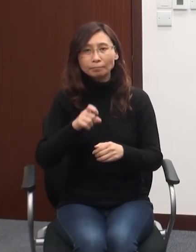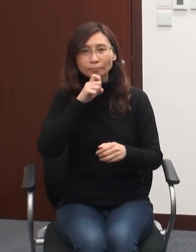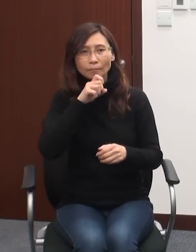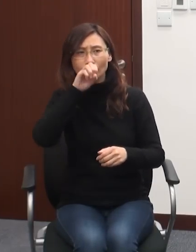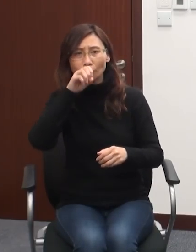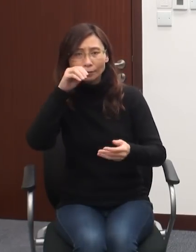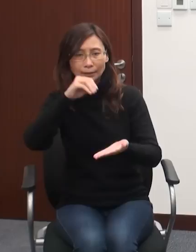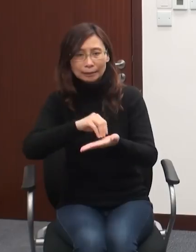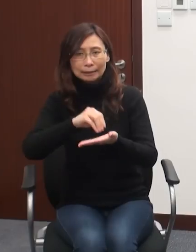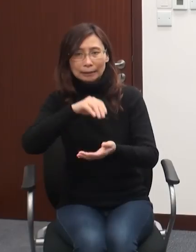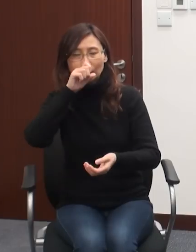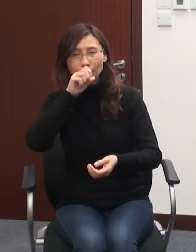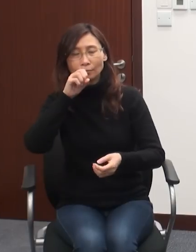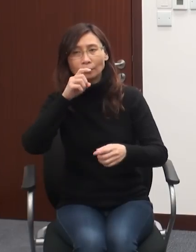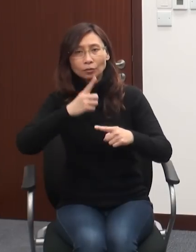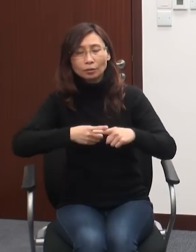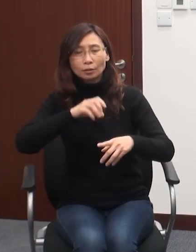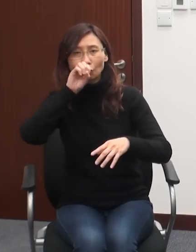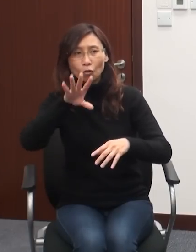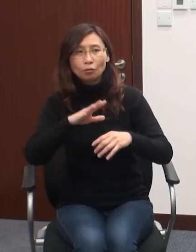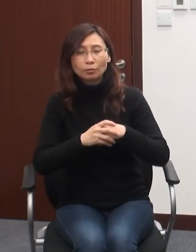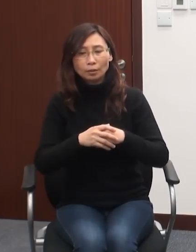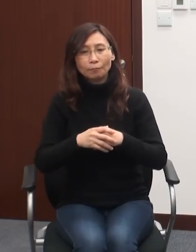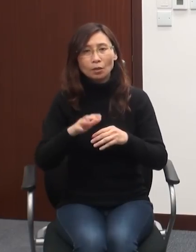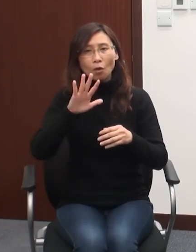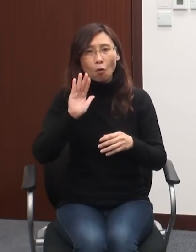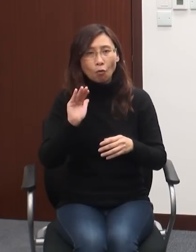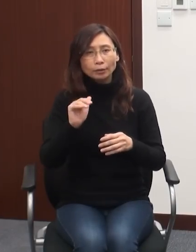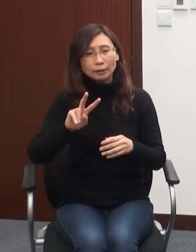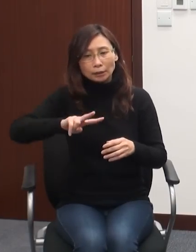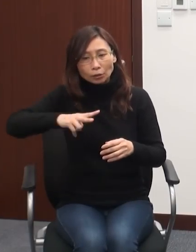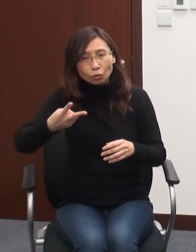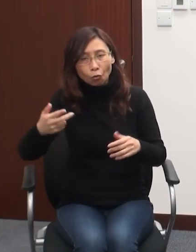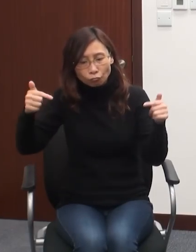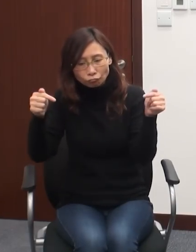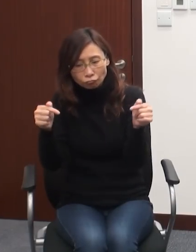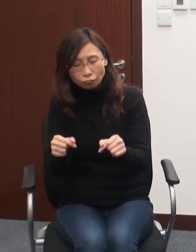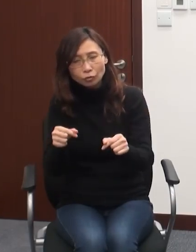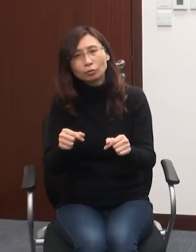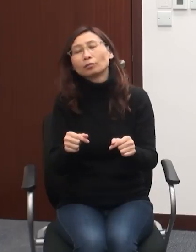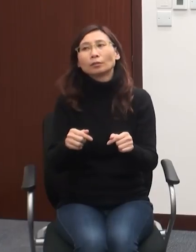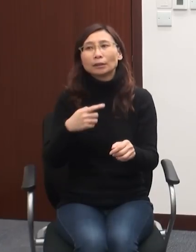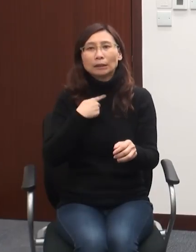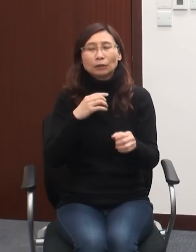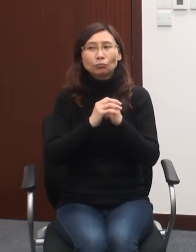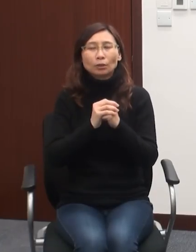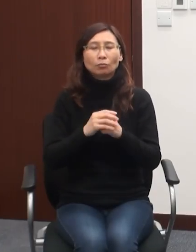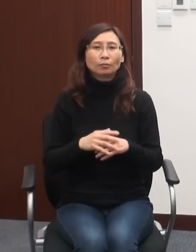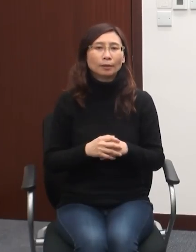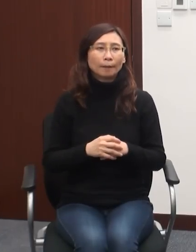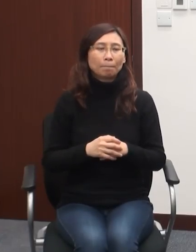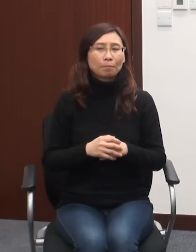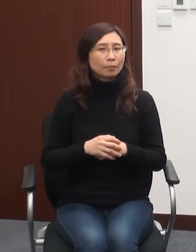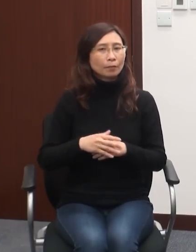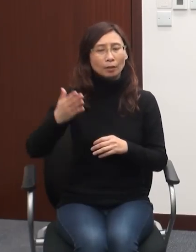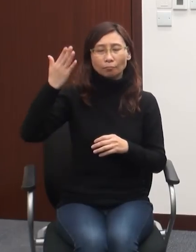講過，就係話其實我哋普選嘅目標可以調低嘅冇？佢完全冇呢、這個，即係喺